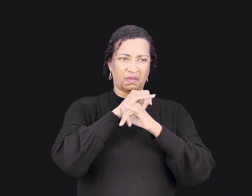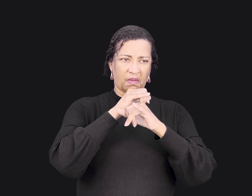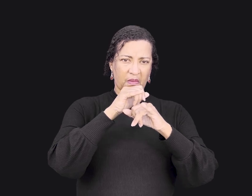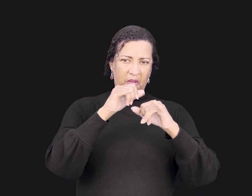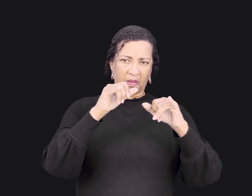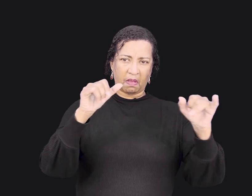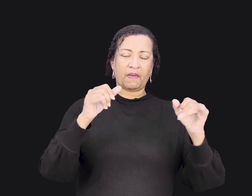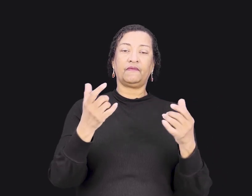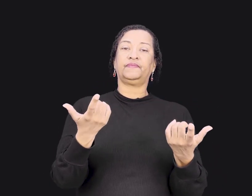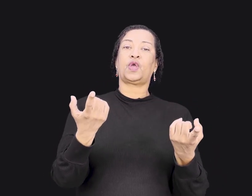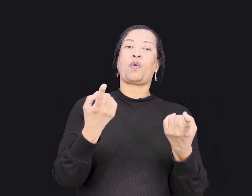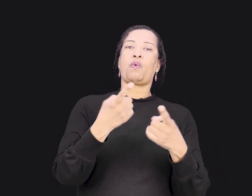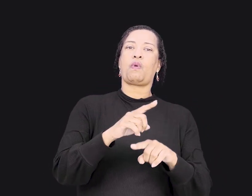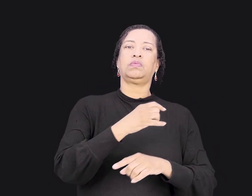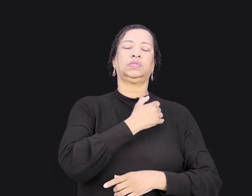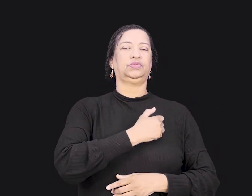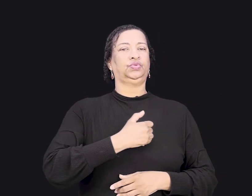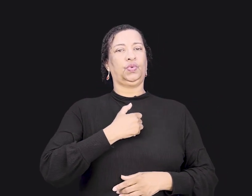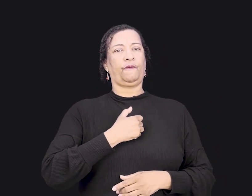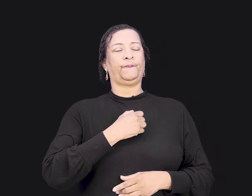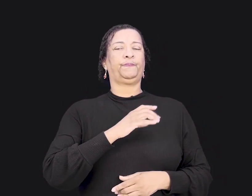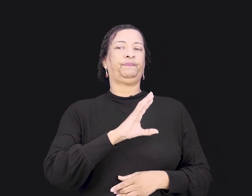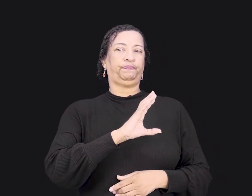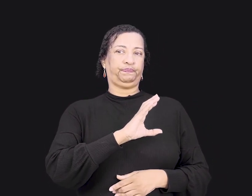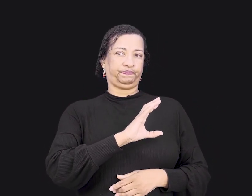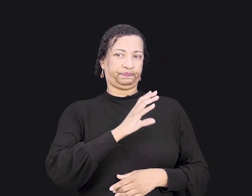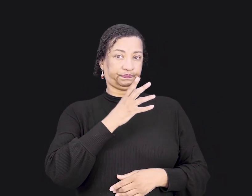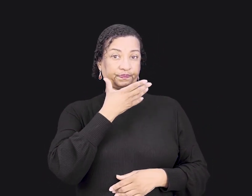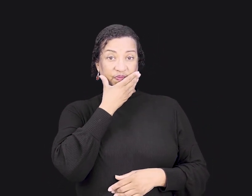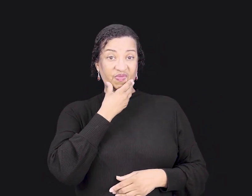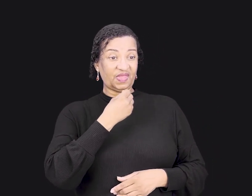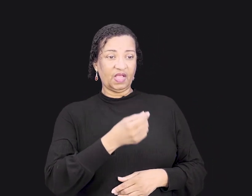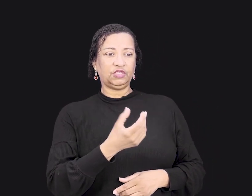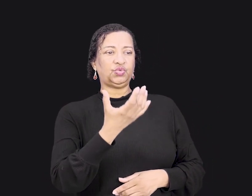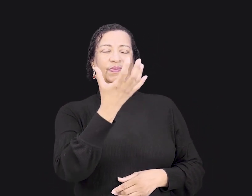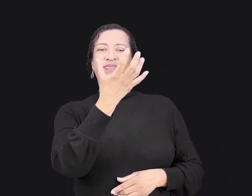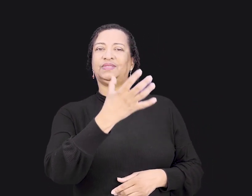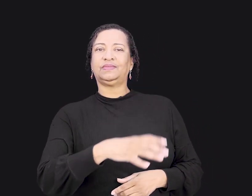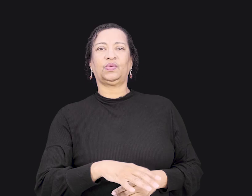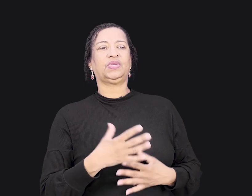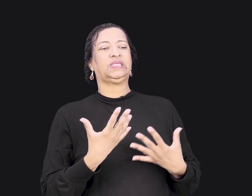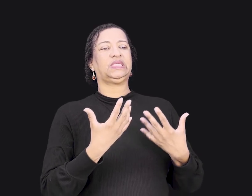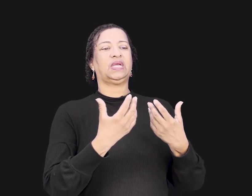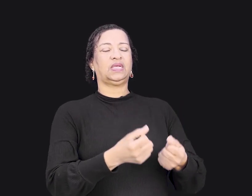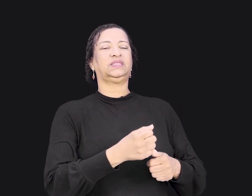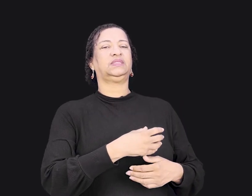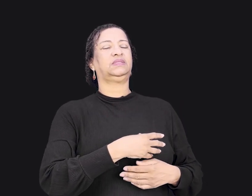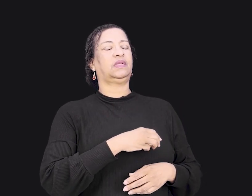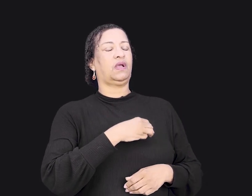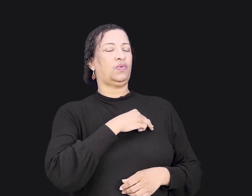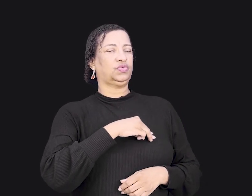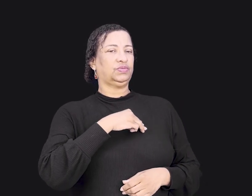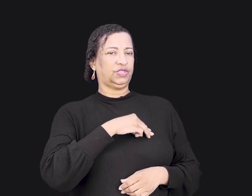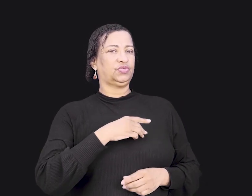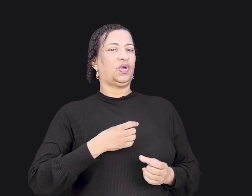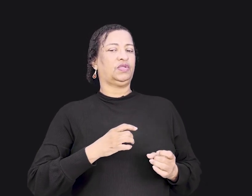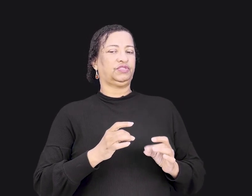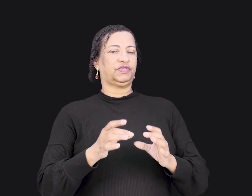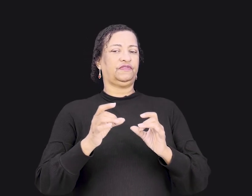contra João. Esse homem não apenas se recusava a receber bem os missionários que viajavam, como também incentivava todos